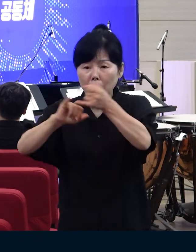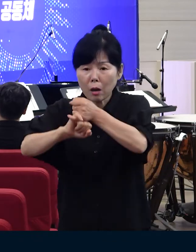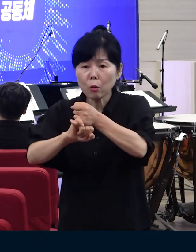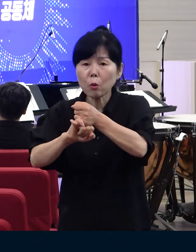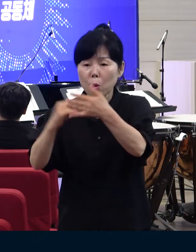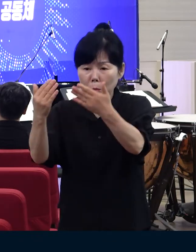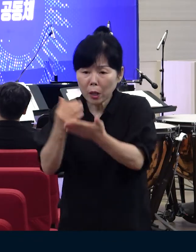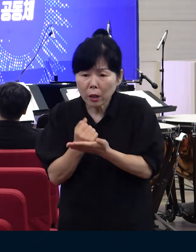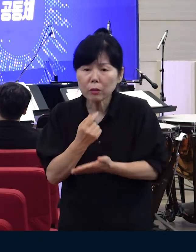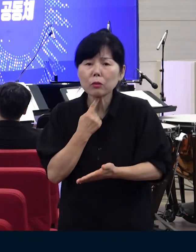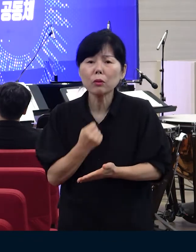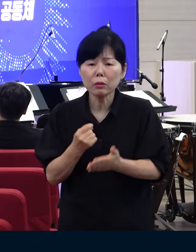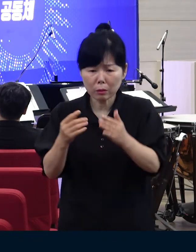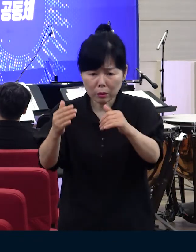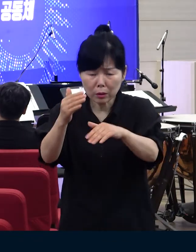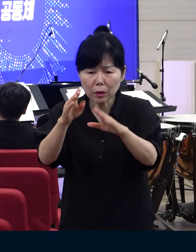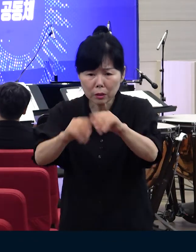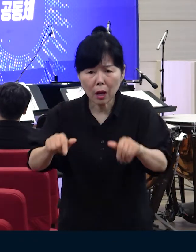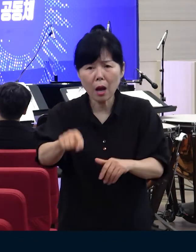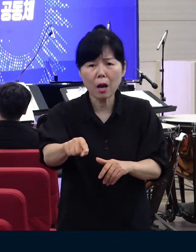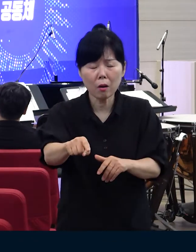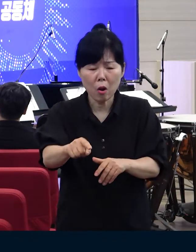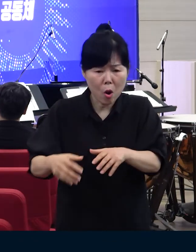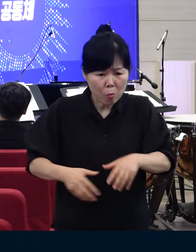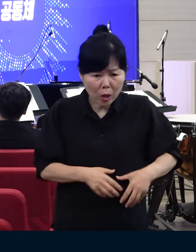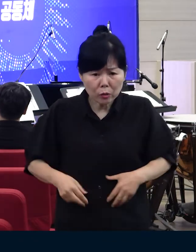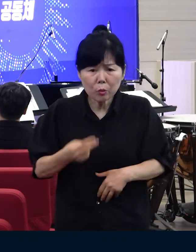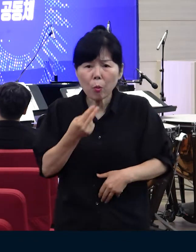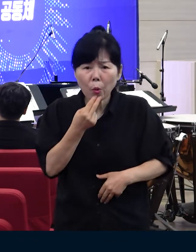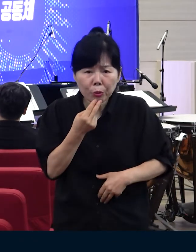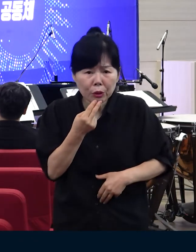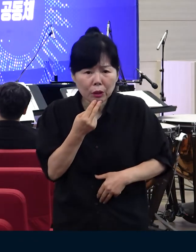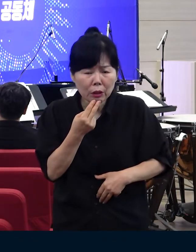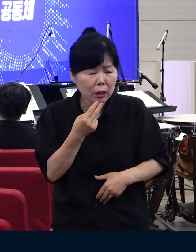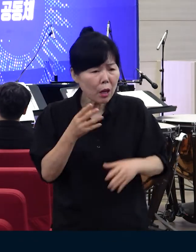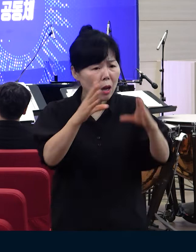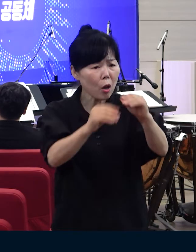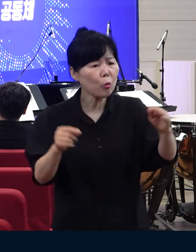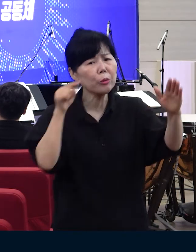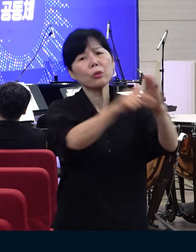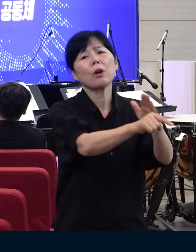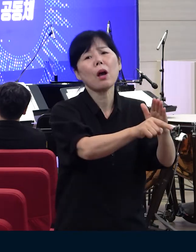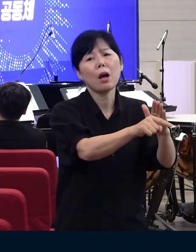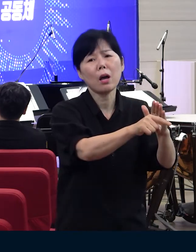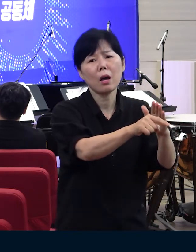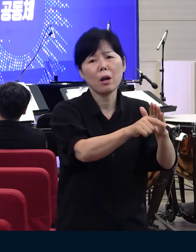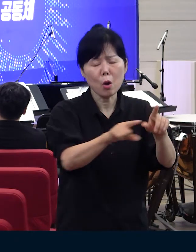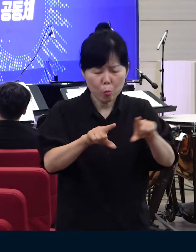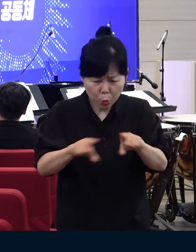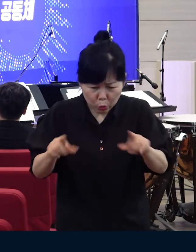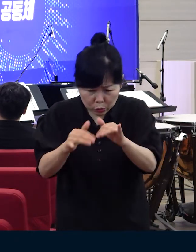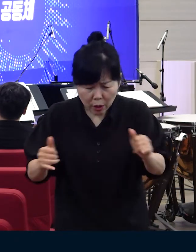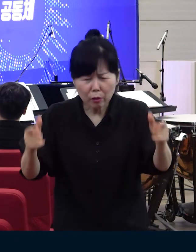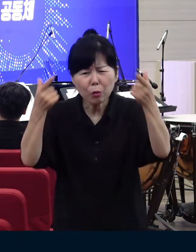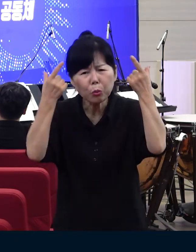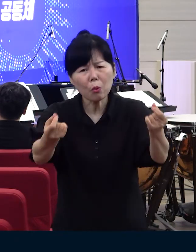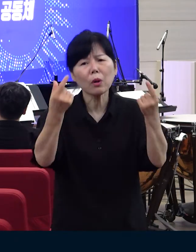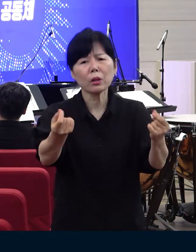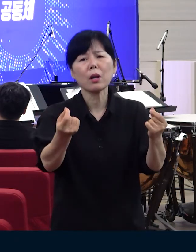인간적인 욕망으로 모든 걸 결정하는 그런 신앙 없는 사람과 뭐가 다르냐 그 말이에요. 전혀 차이가